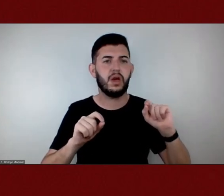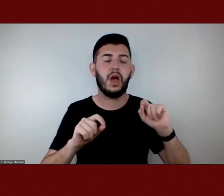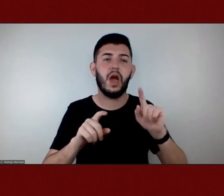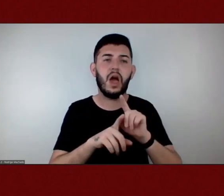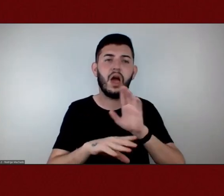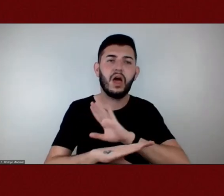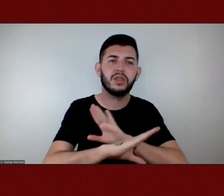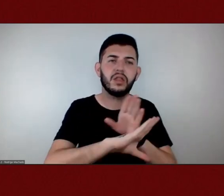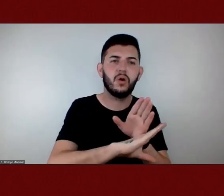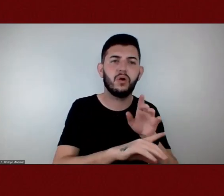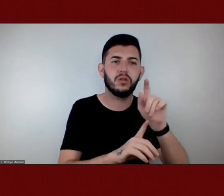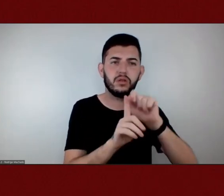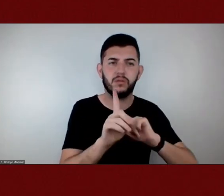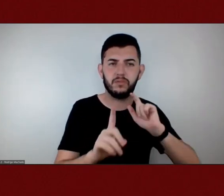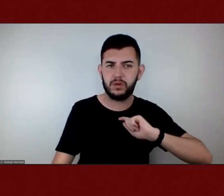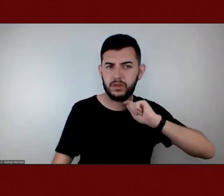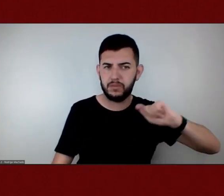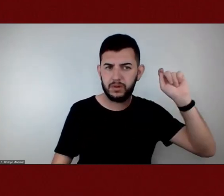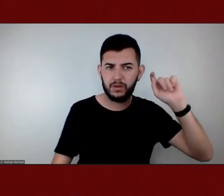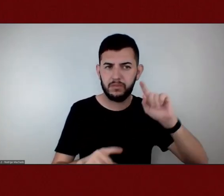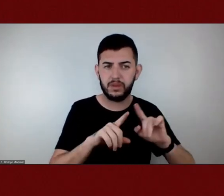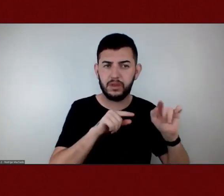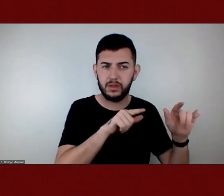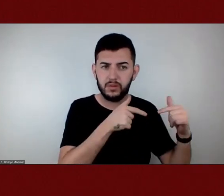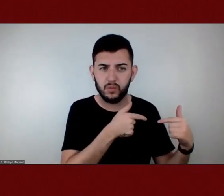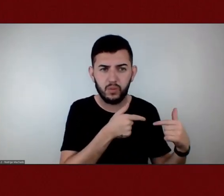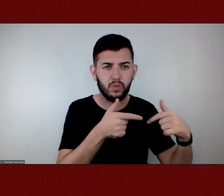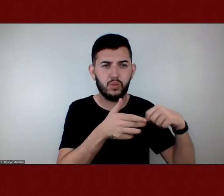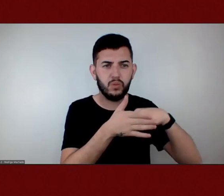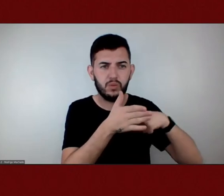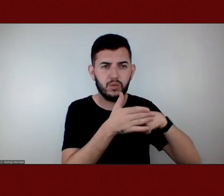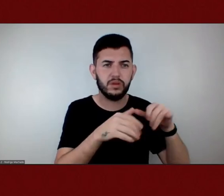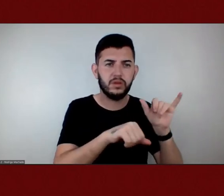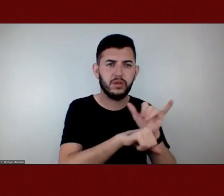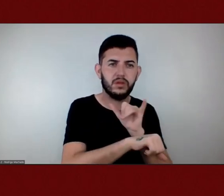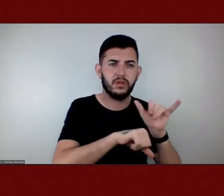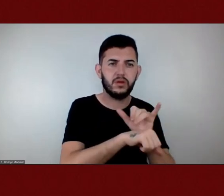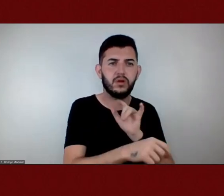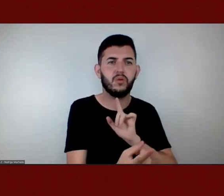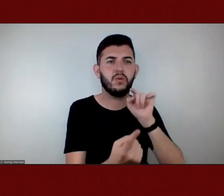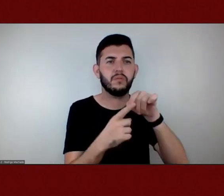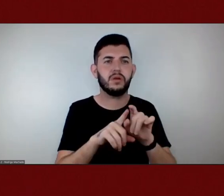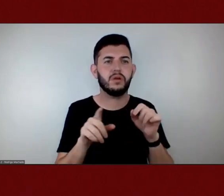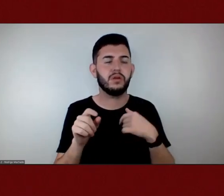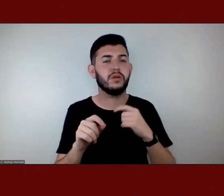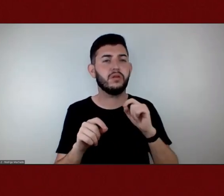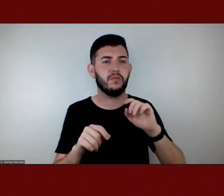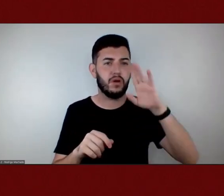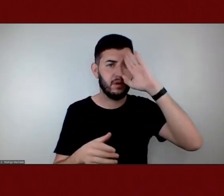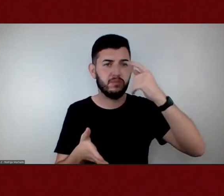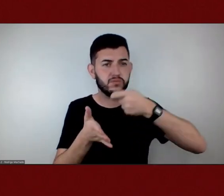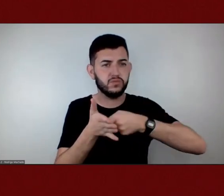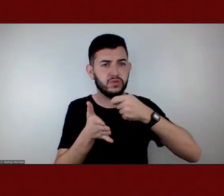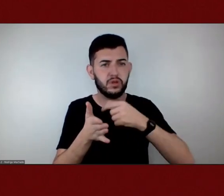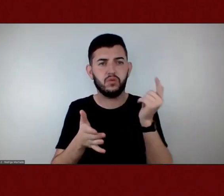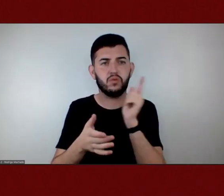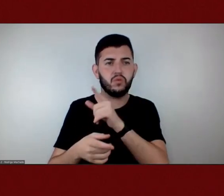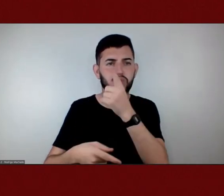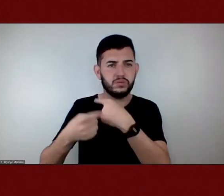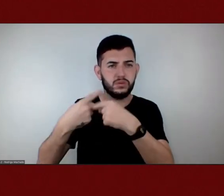e descortinavam vias revolucionárias para superar o regime militar. Em todo caso, o